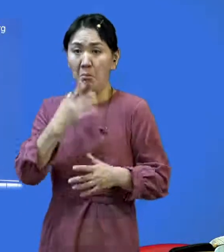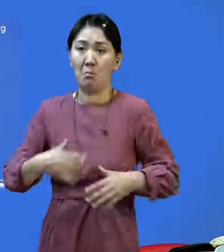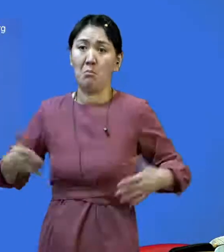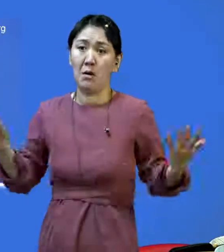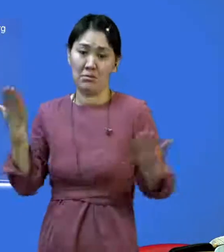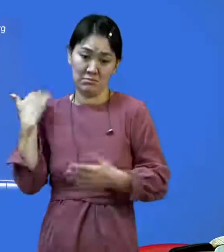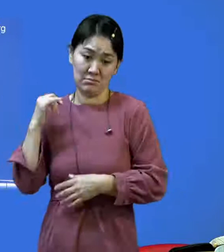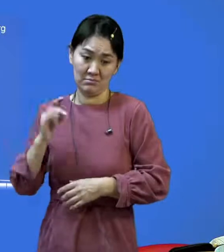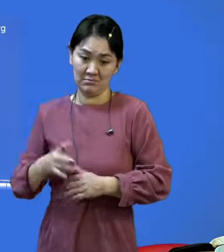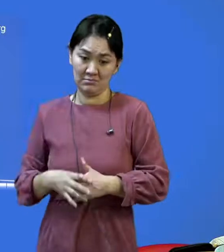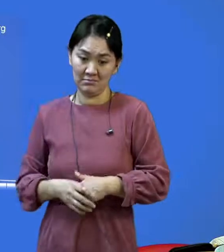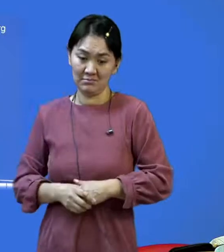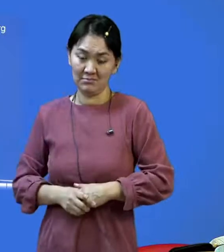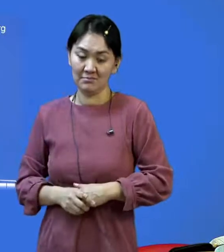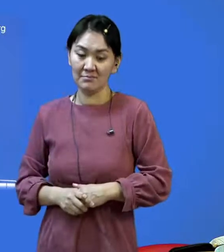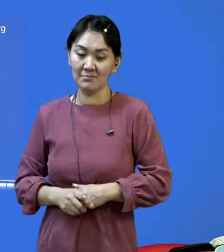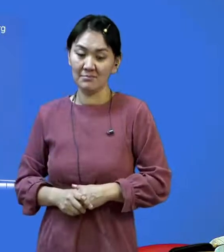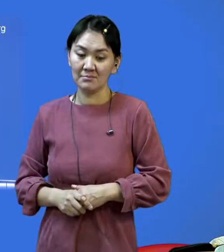байхгүй.